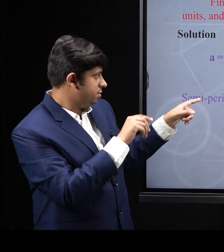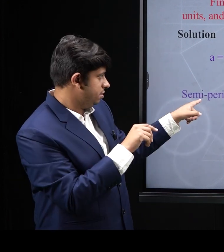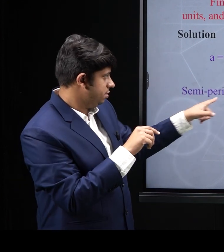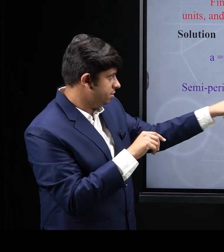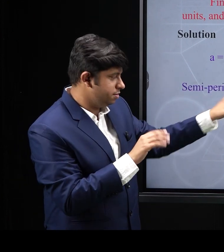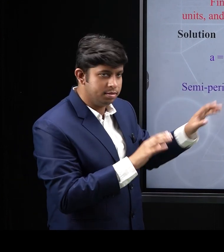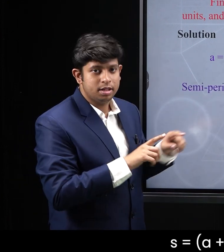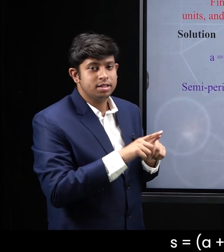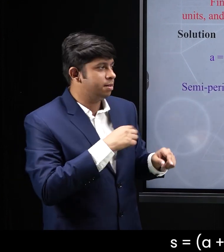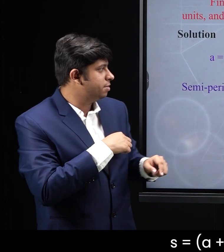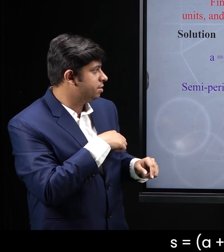ಅರೆ ಪರಿಧಿ